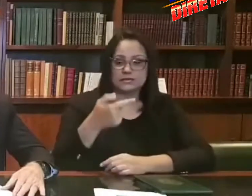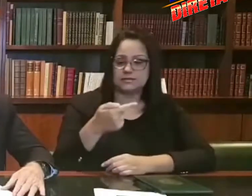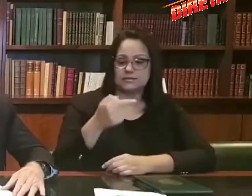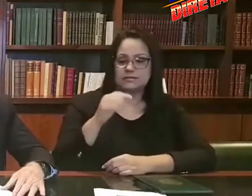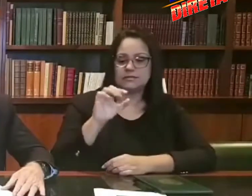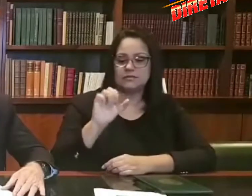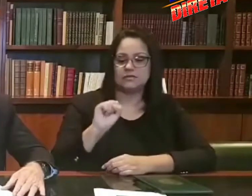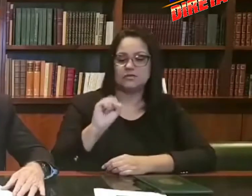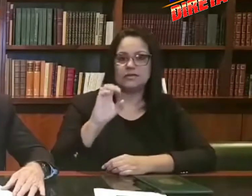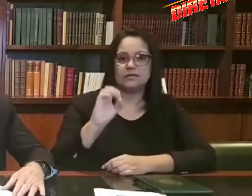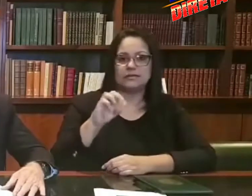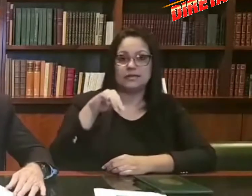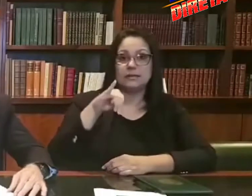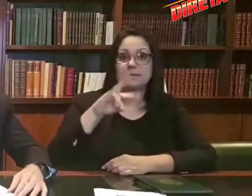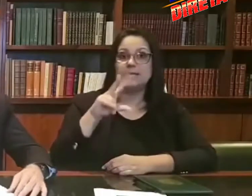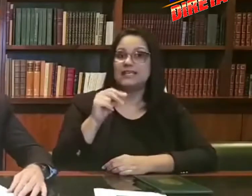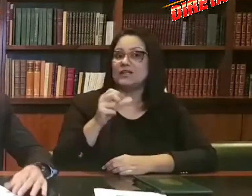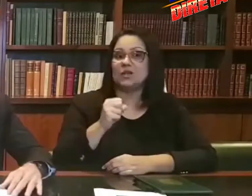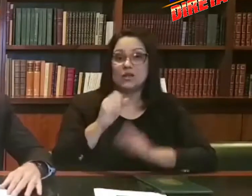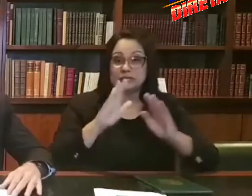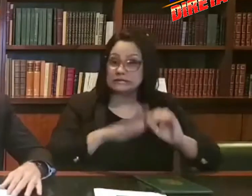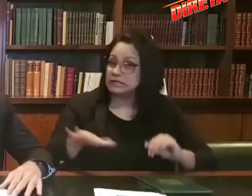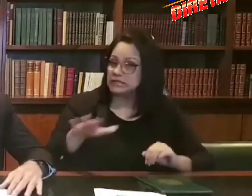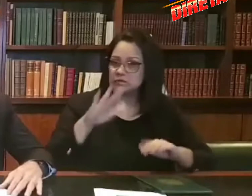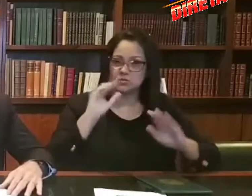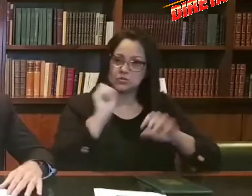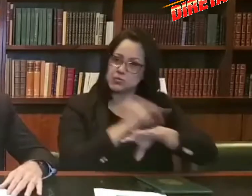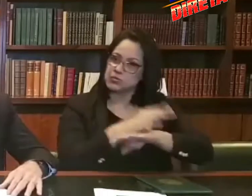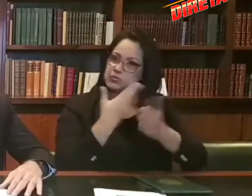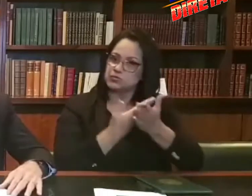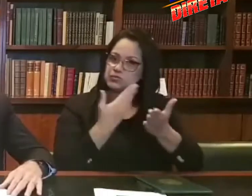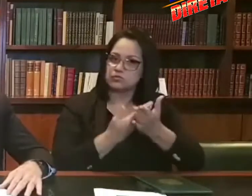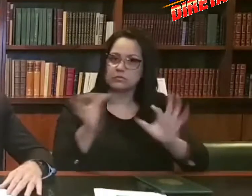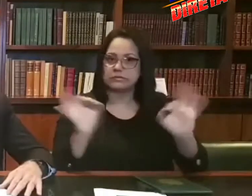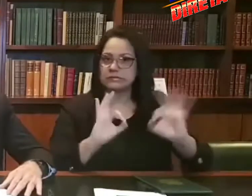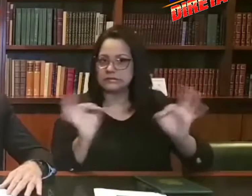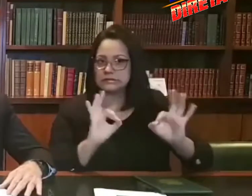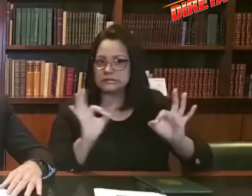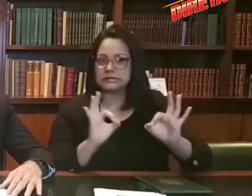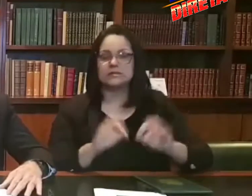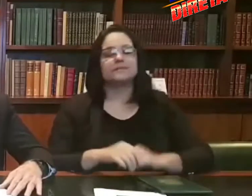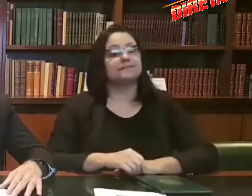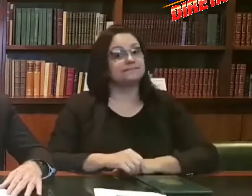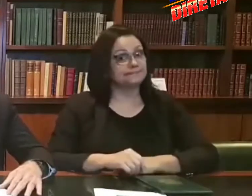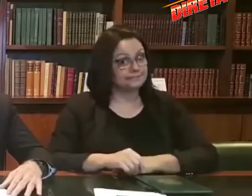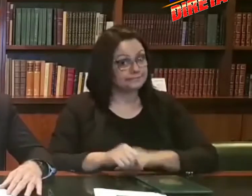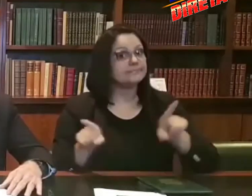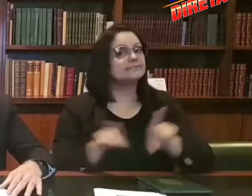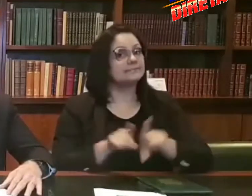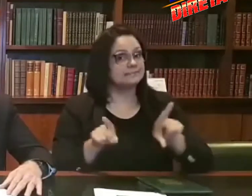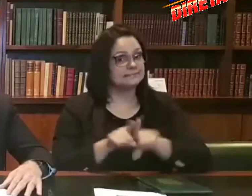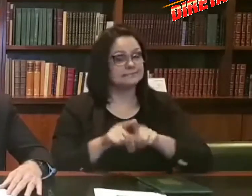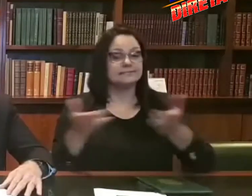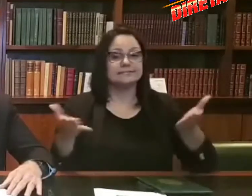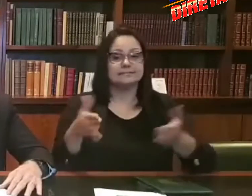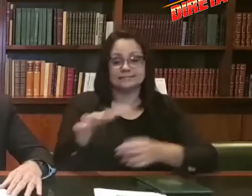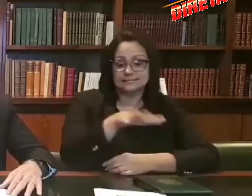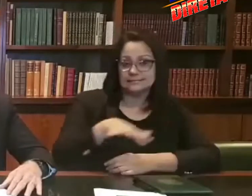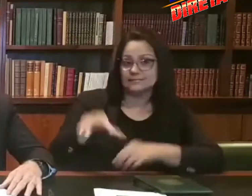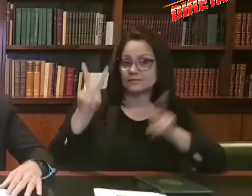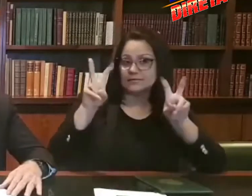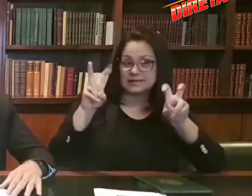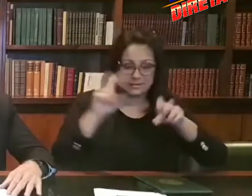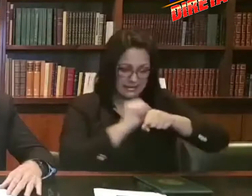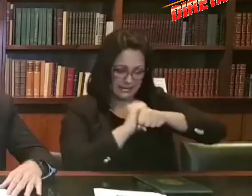780 milhões de crianças fora da sala de aula e os travamentos indiscriminados que estamos tendo na questão